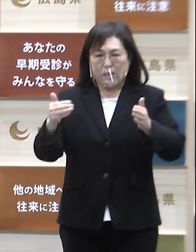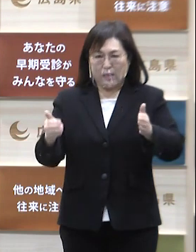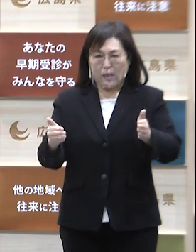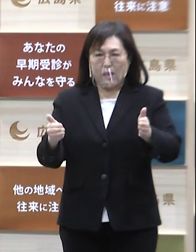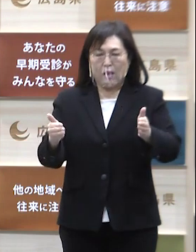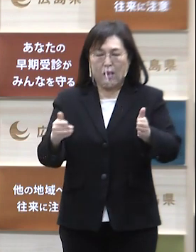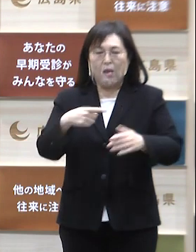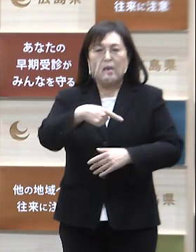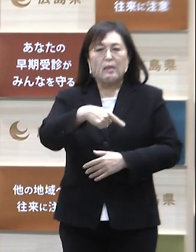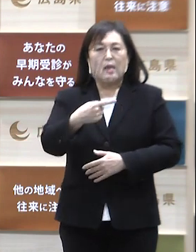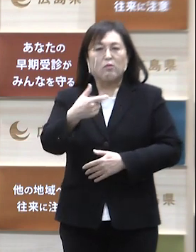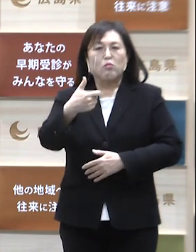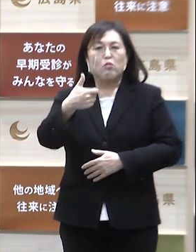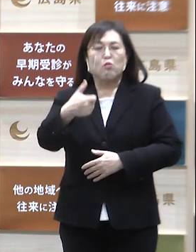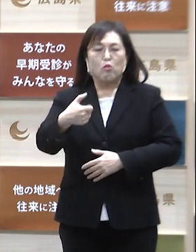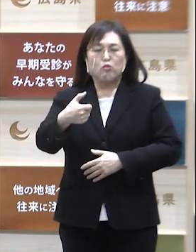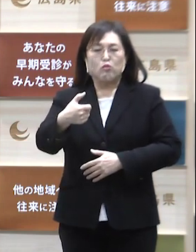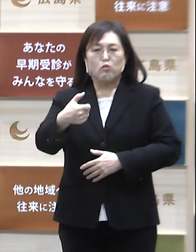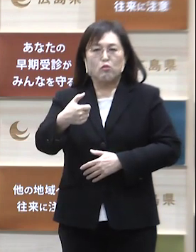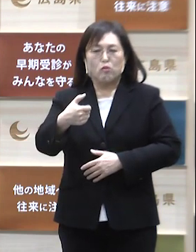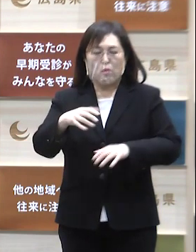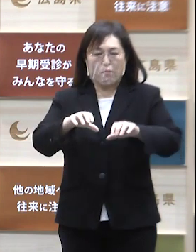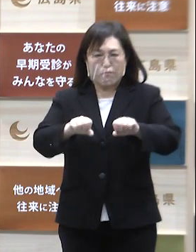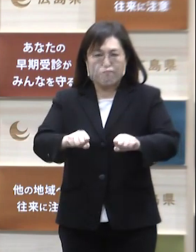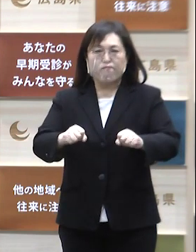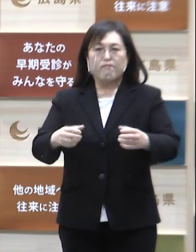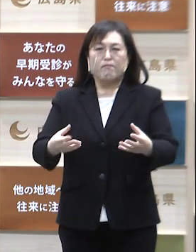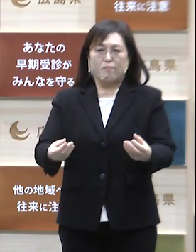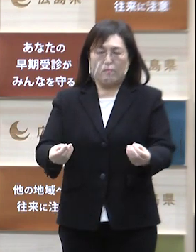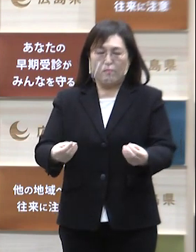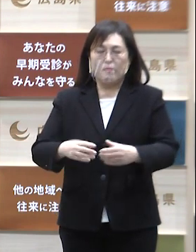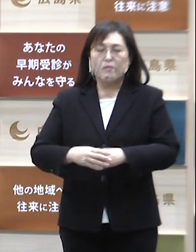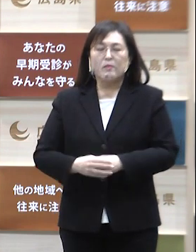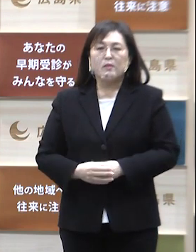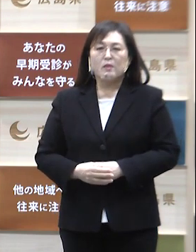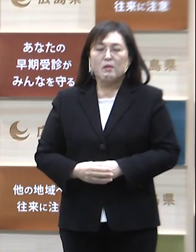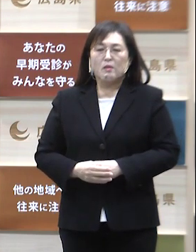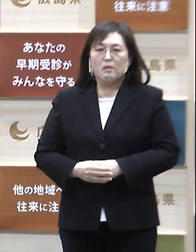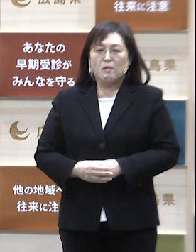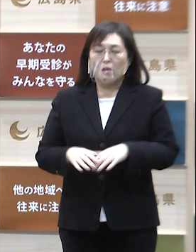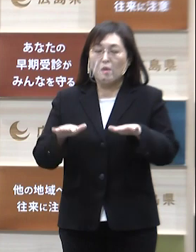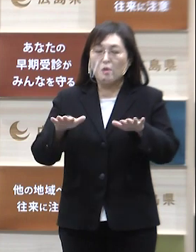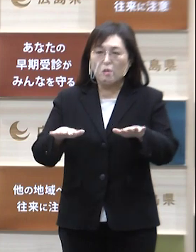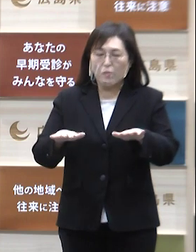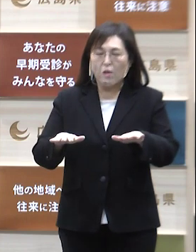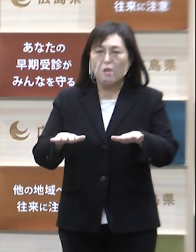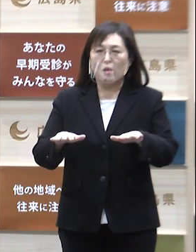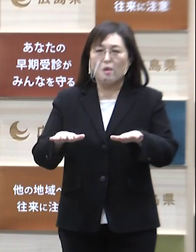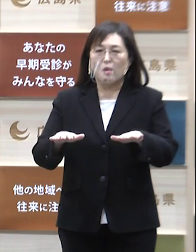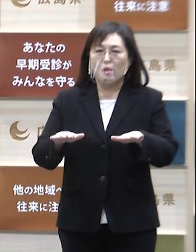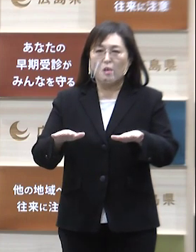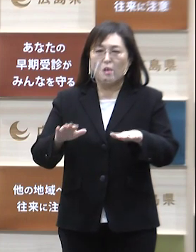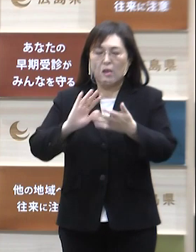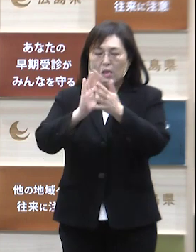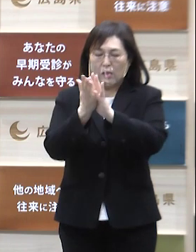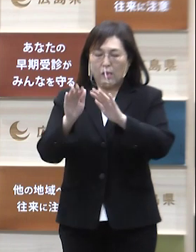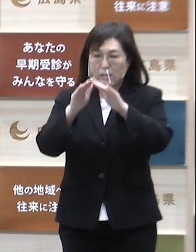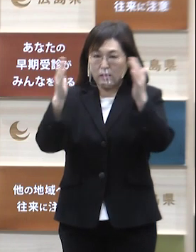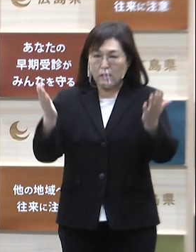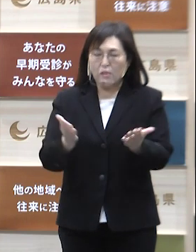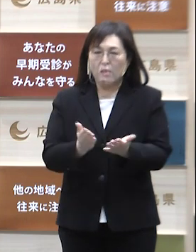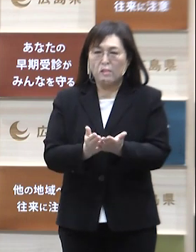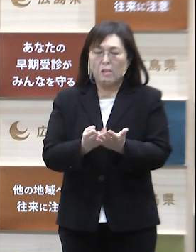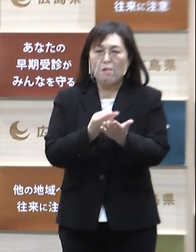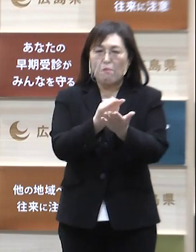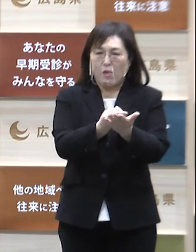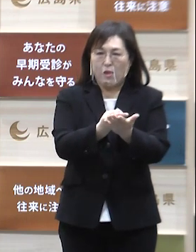療養施設を確保しているところであります。で、これによりまして現在、県全体で言いますと病床